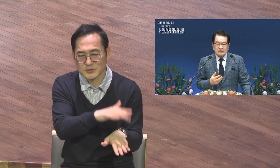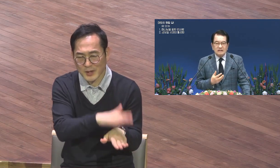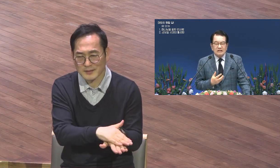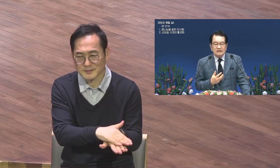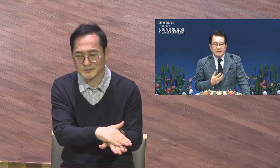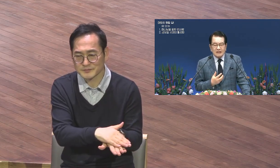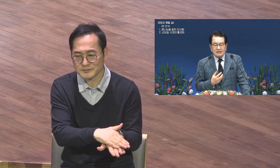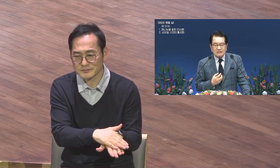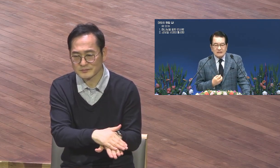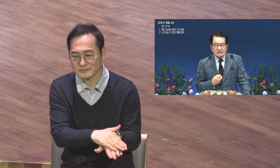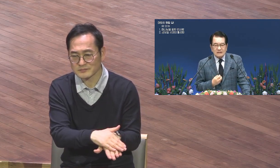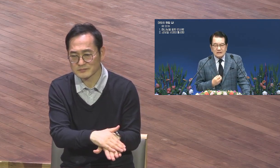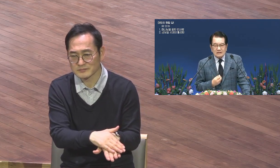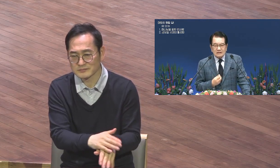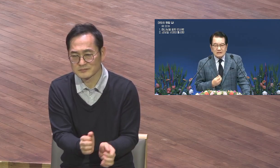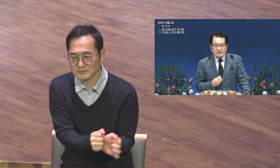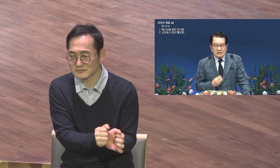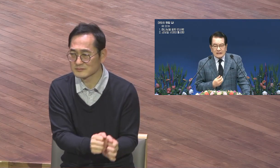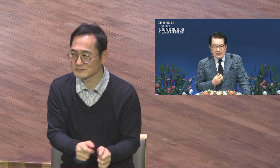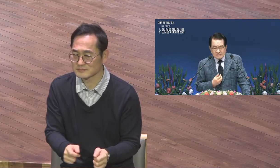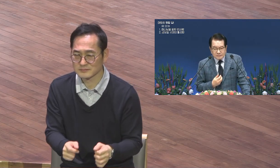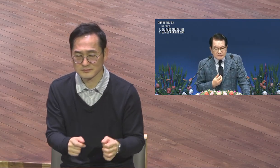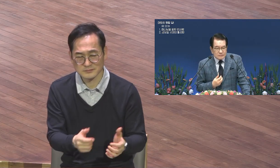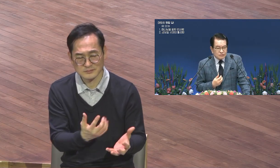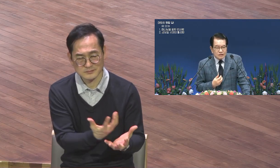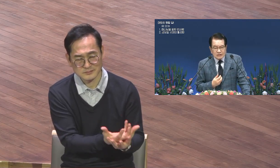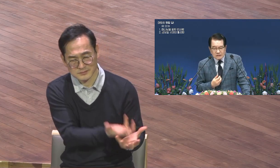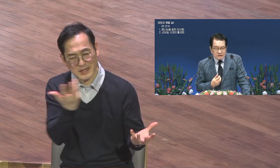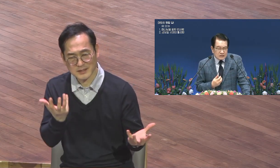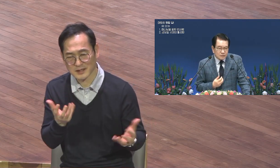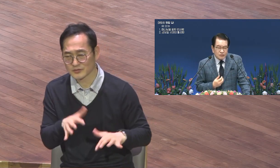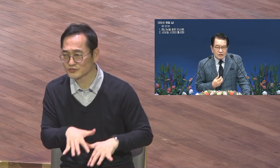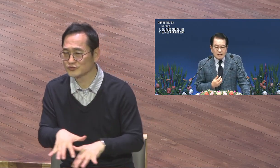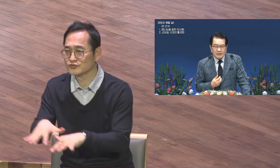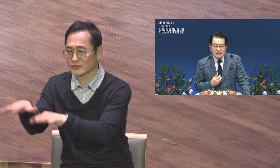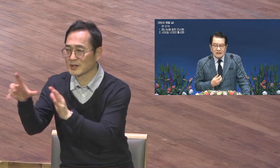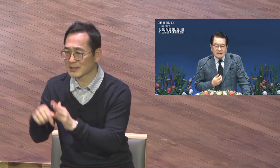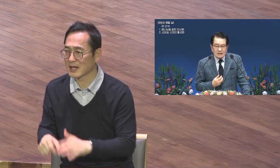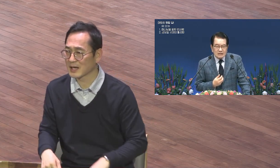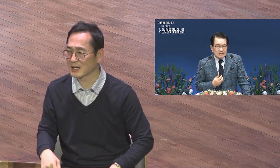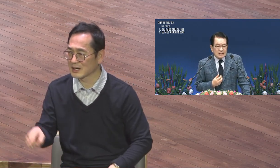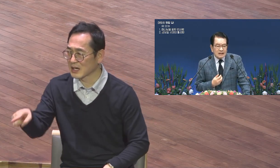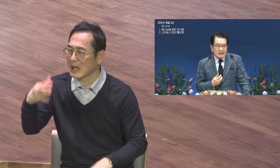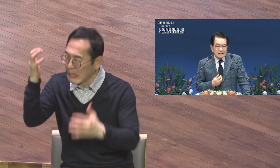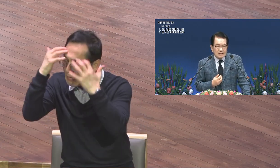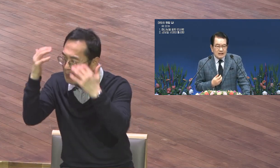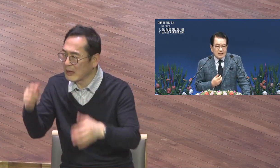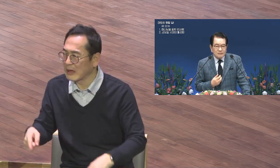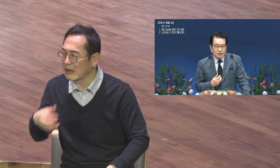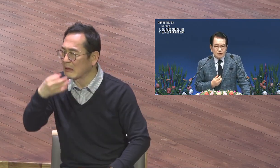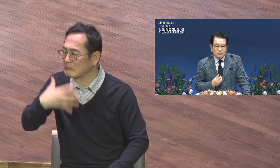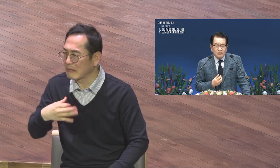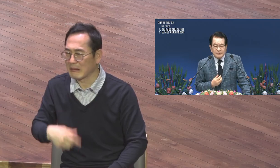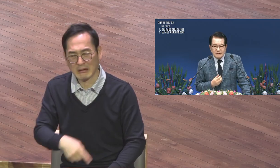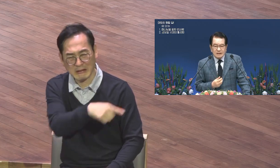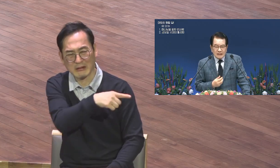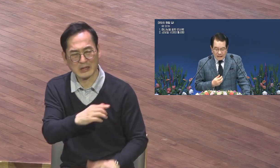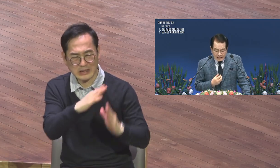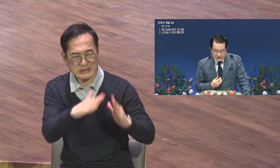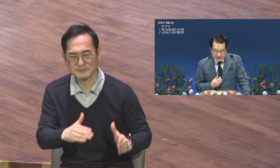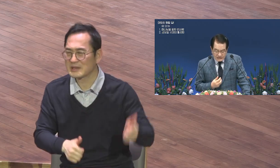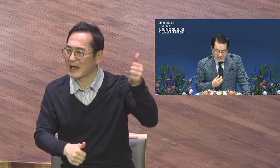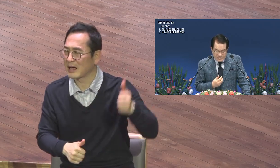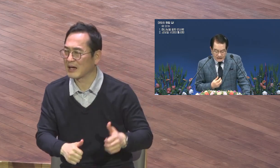이 근성이 말 근성이 다 눈치를 썰썰 보고 남의 약한 모습